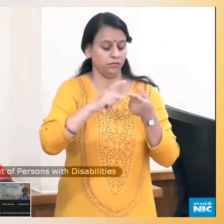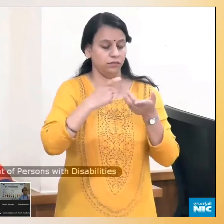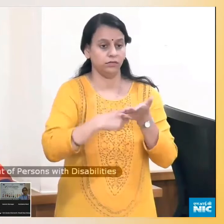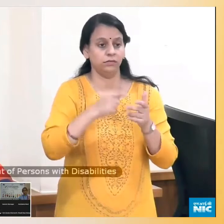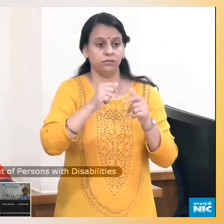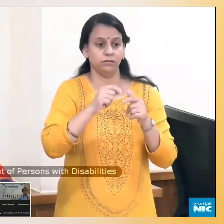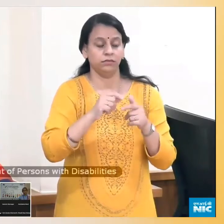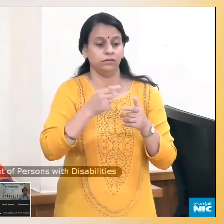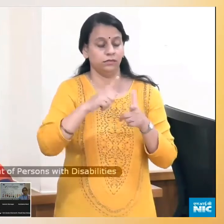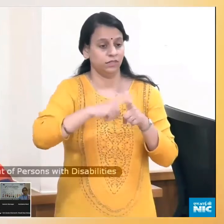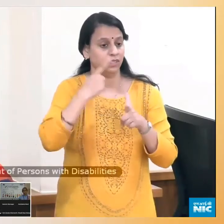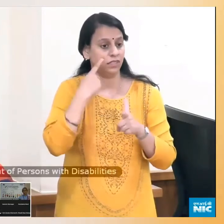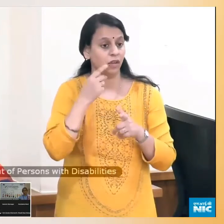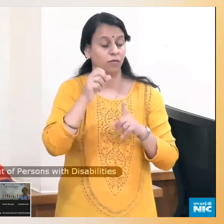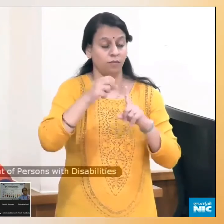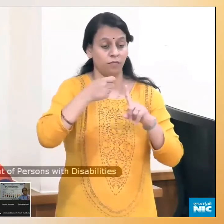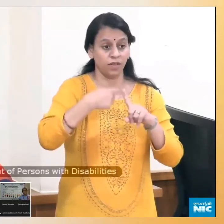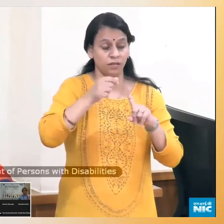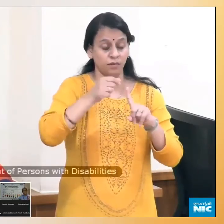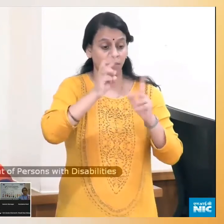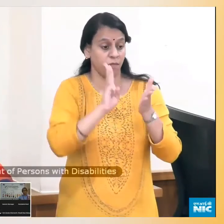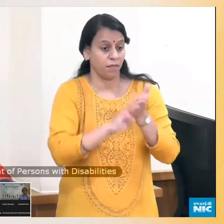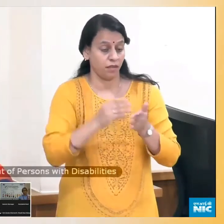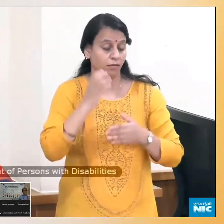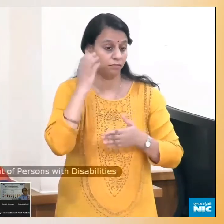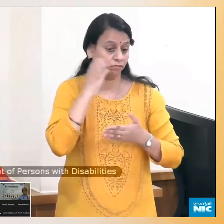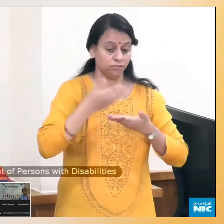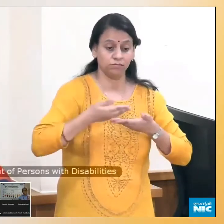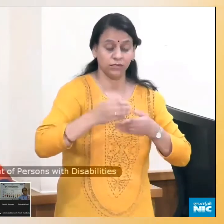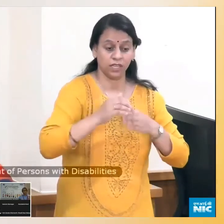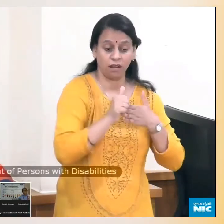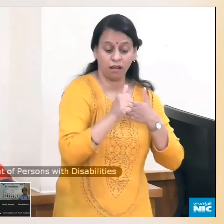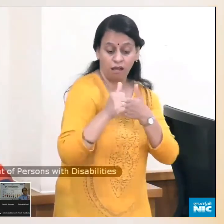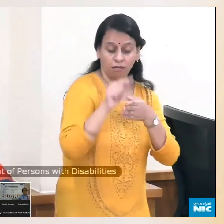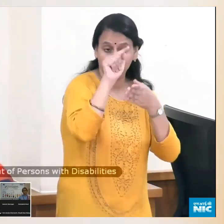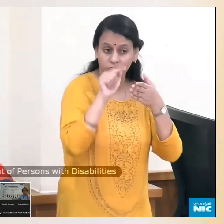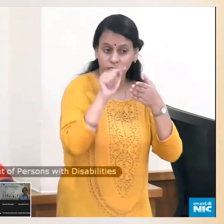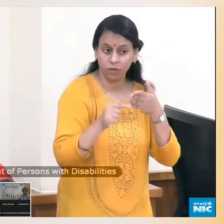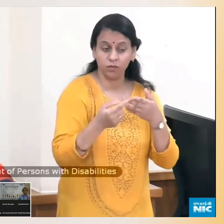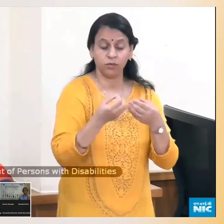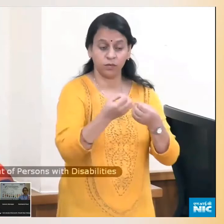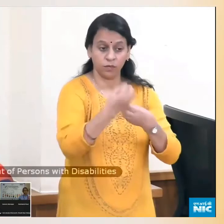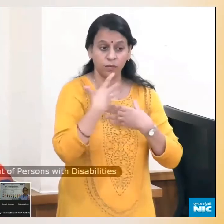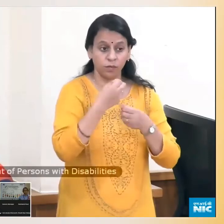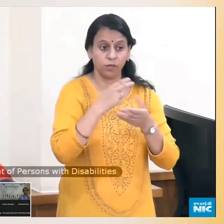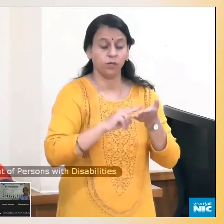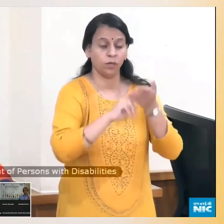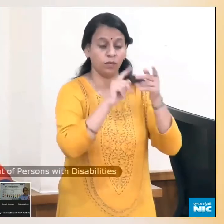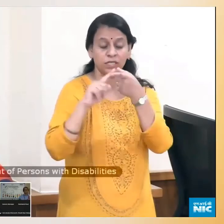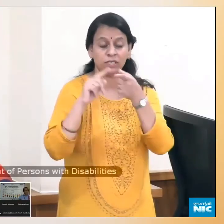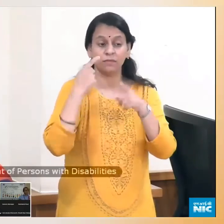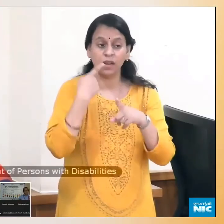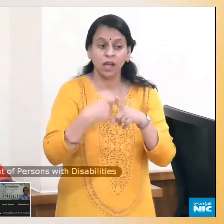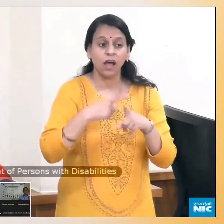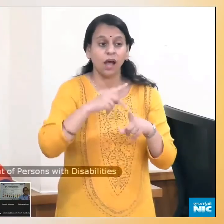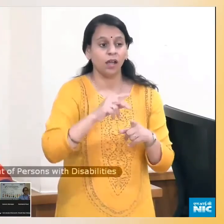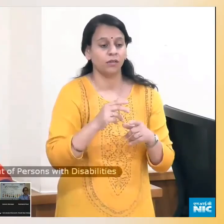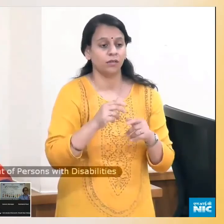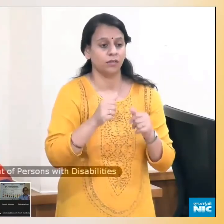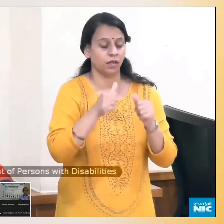में और हमारे माननीय प्रधानमंत्री जी का जो लक्ष्य है पूर्वोत्तर का एक ट्विस्ट के साथ